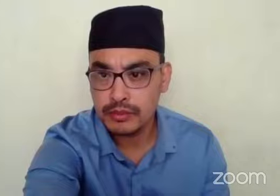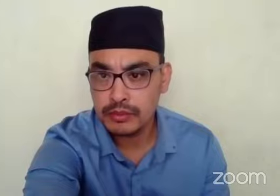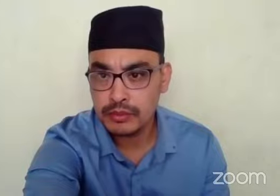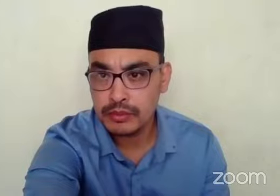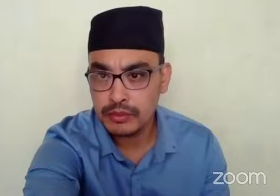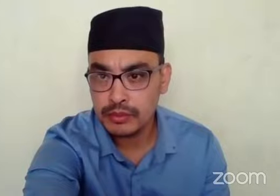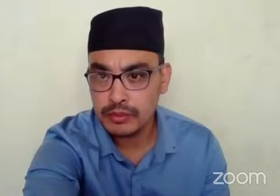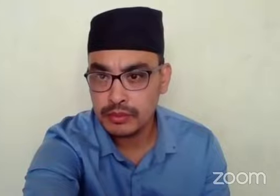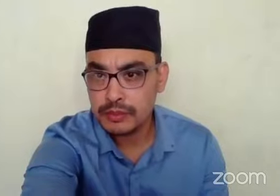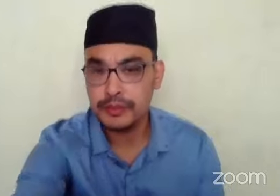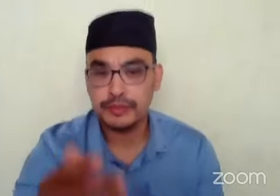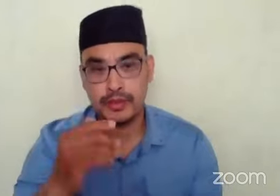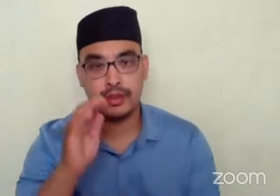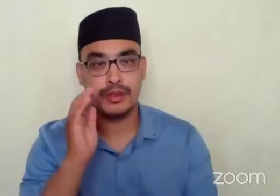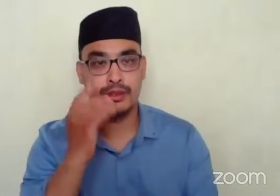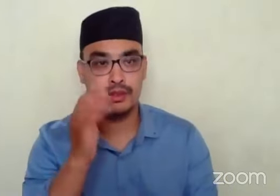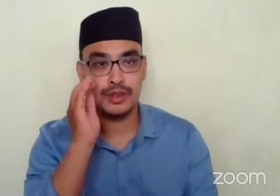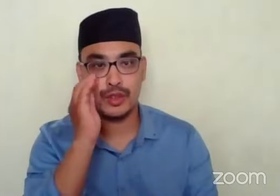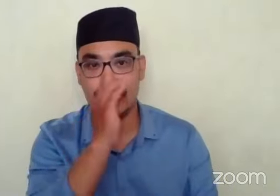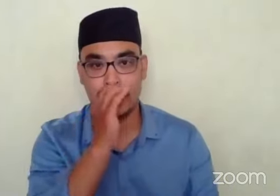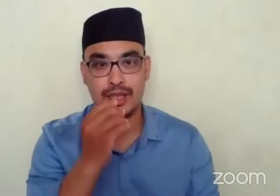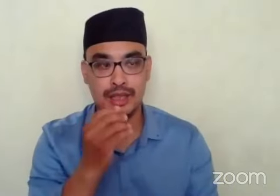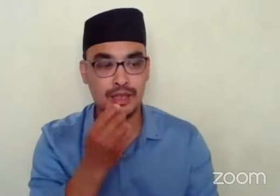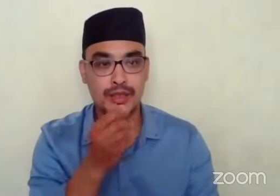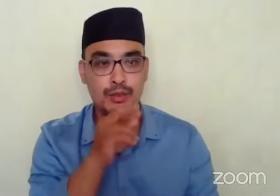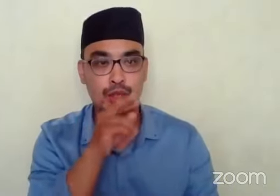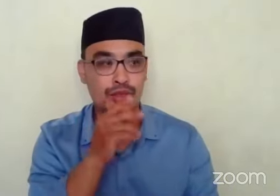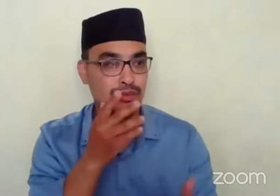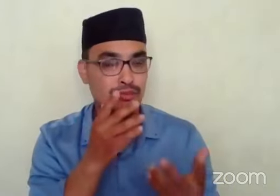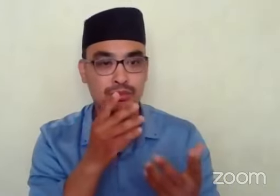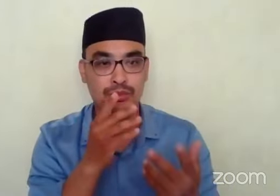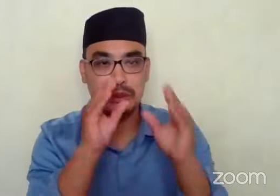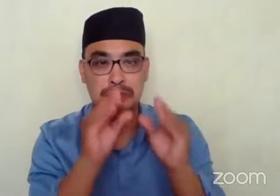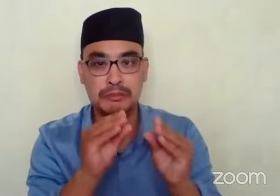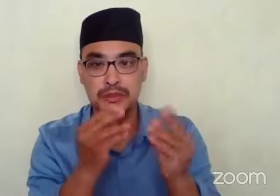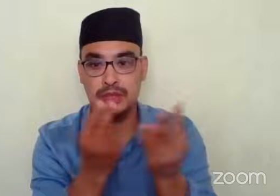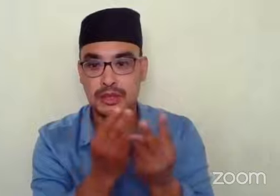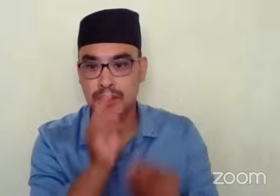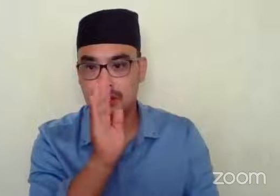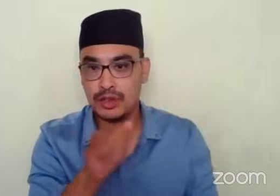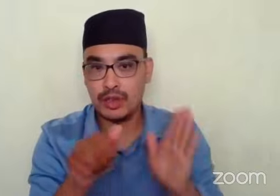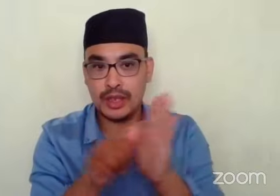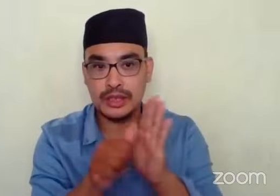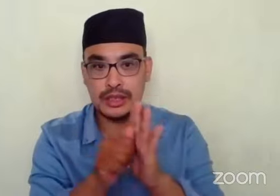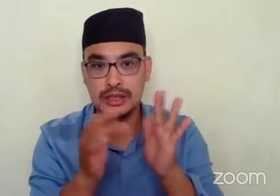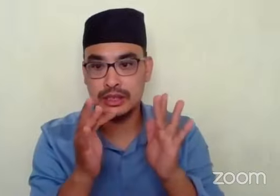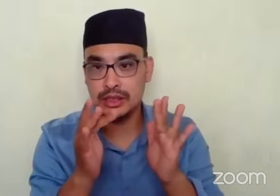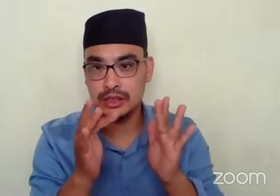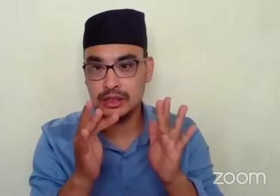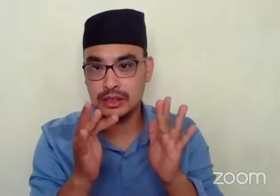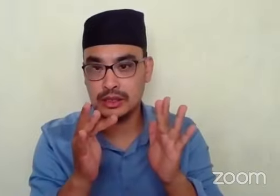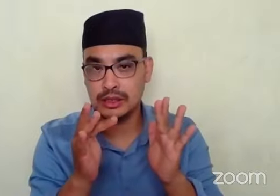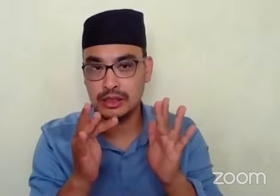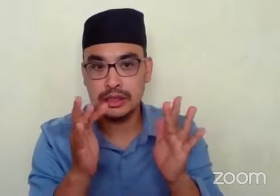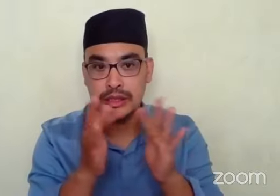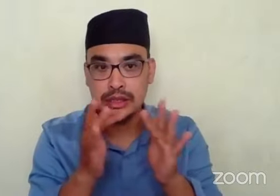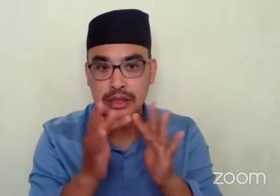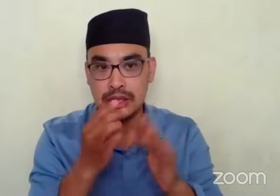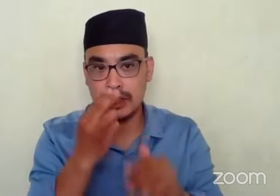सरिताजीको आवाज एकदम कटिएर आएको छ आउन चाहिँ, तर तपाईँले अघि जुन इन्टरनेटमा प्लेजरहरूको